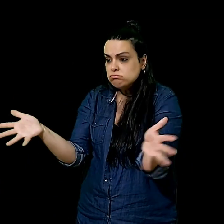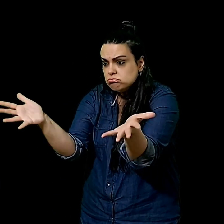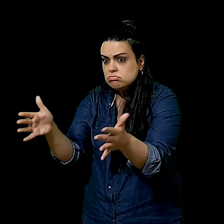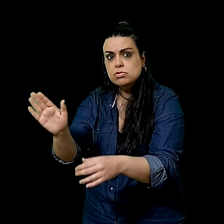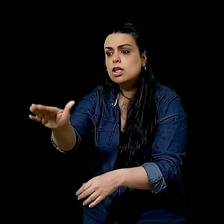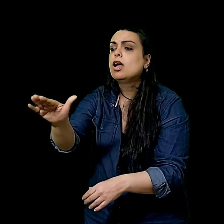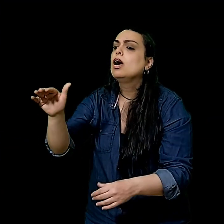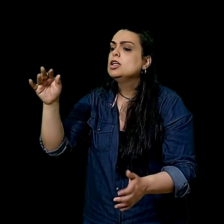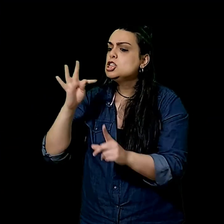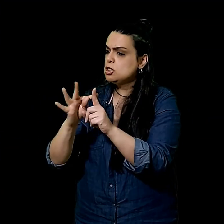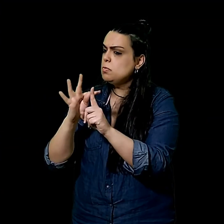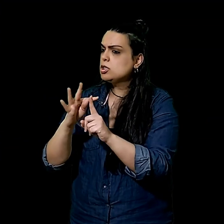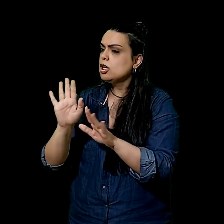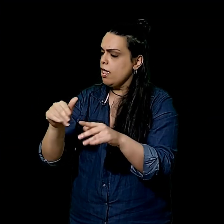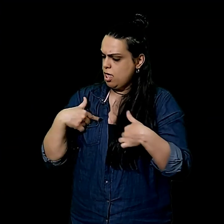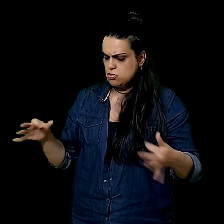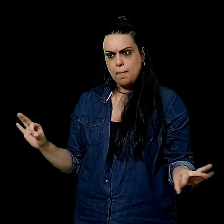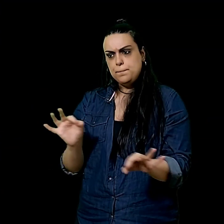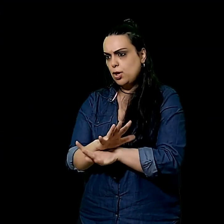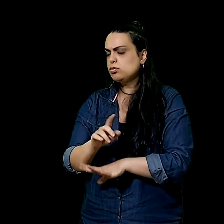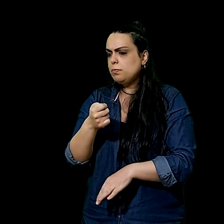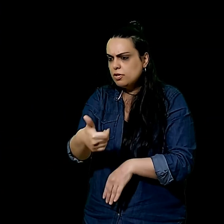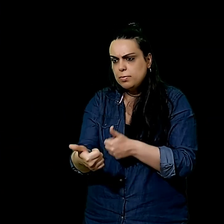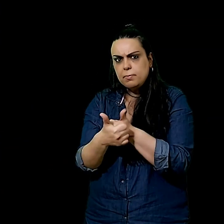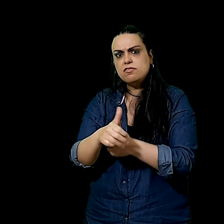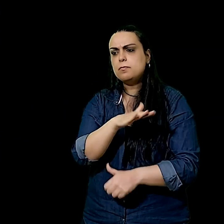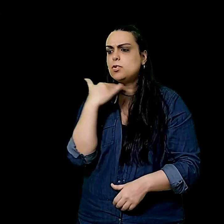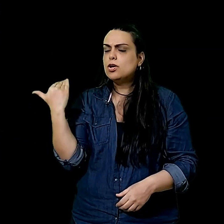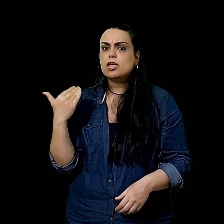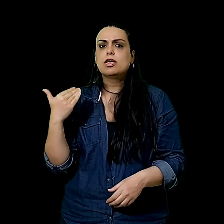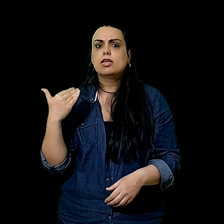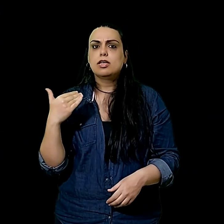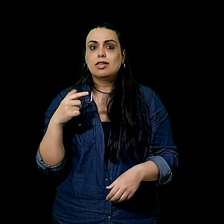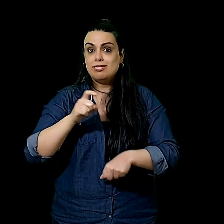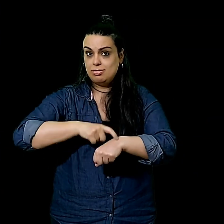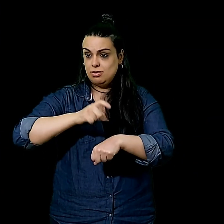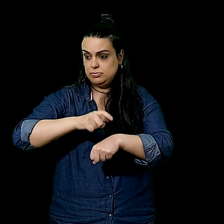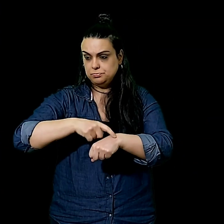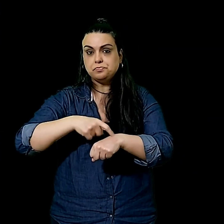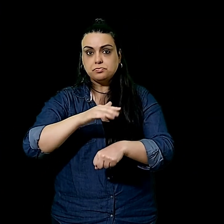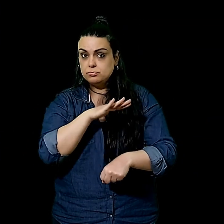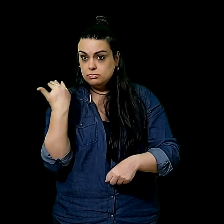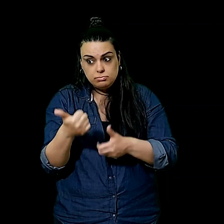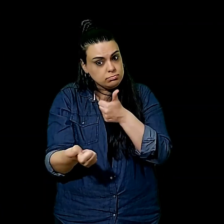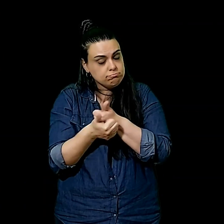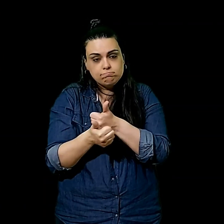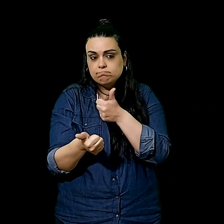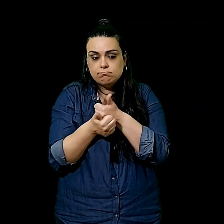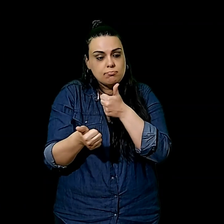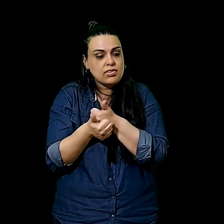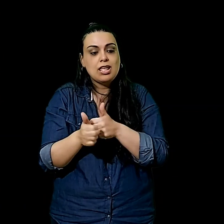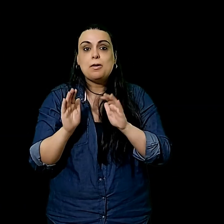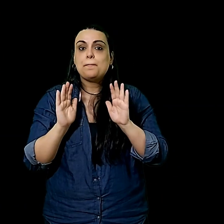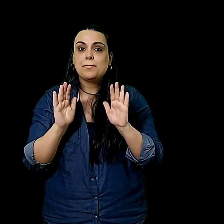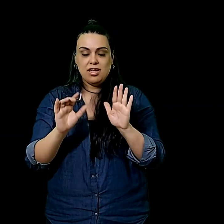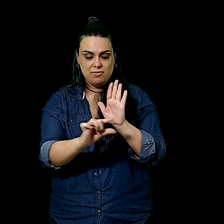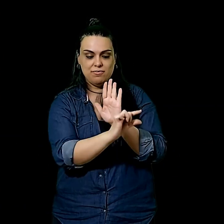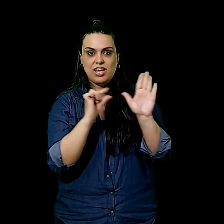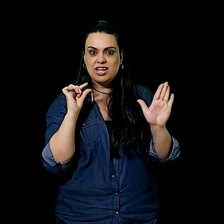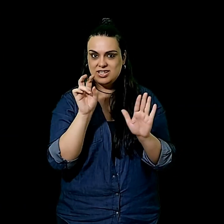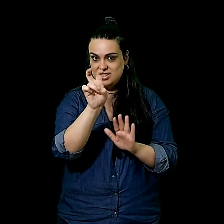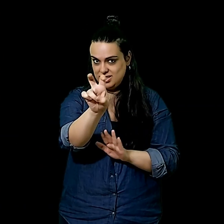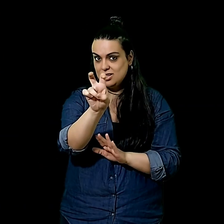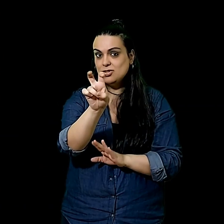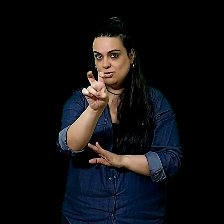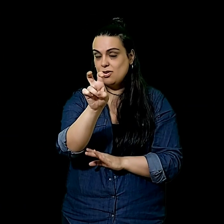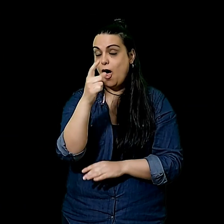já estou pronto para ser oferecido, e o tempo da minha partida está próximo. Mas no verso de número 5,